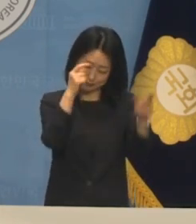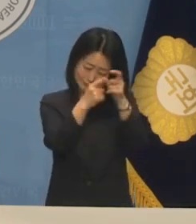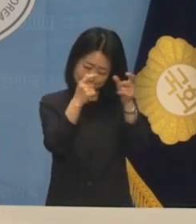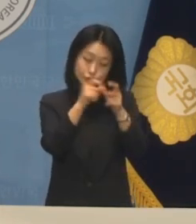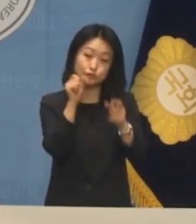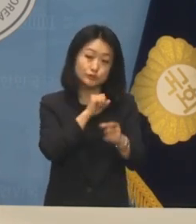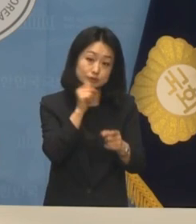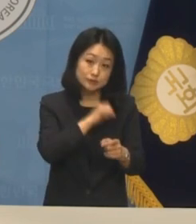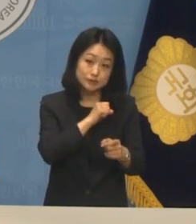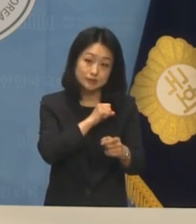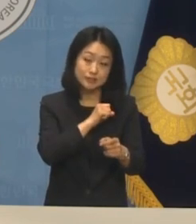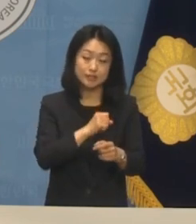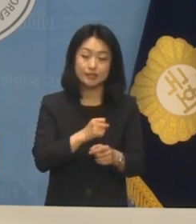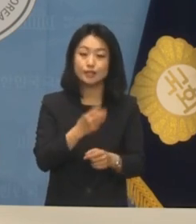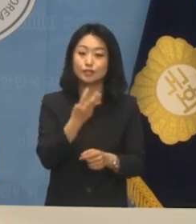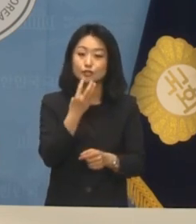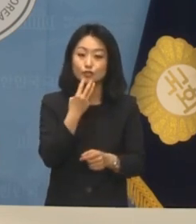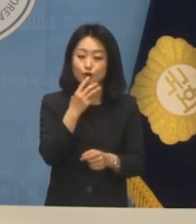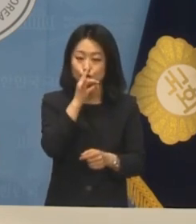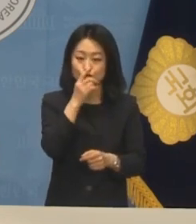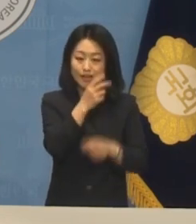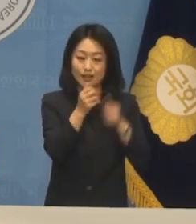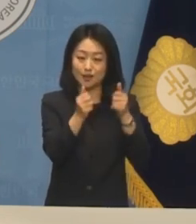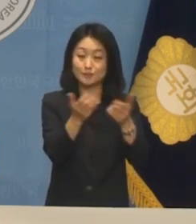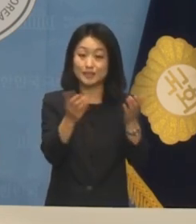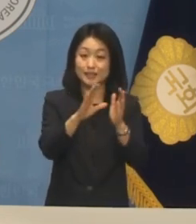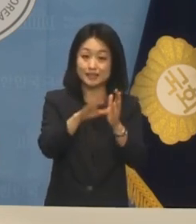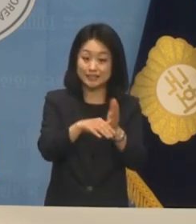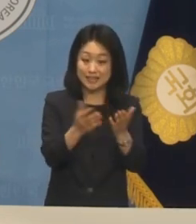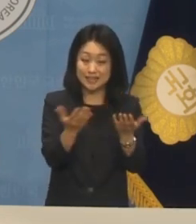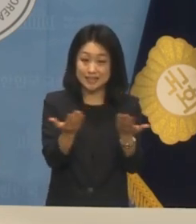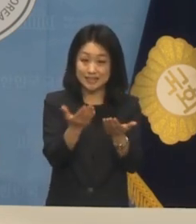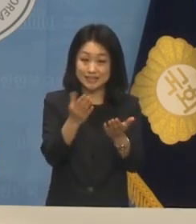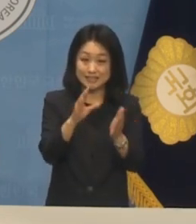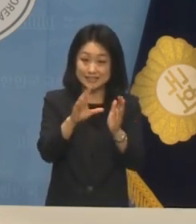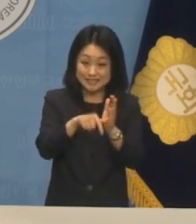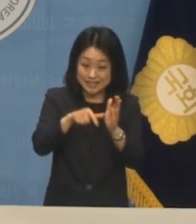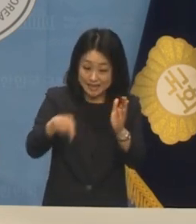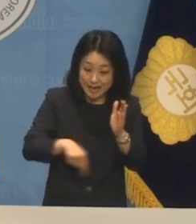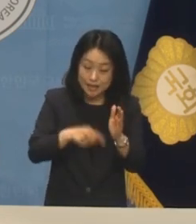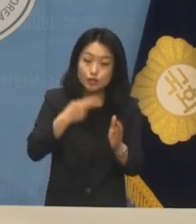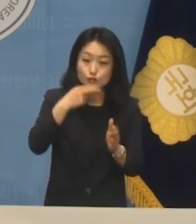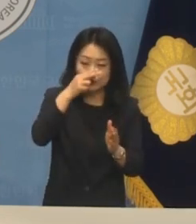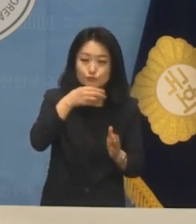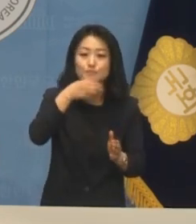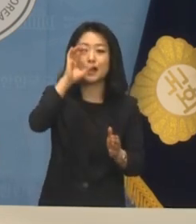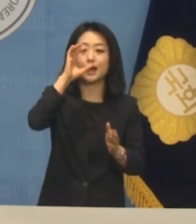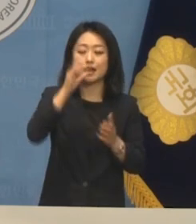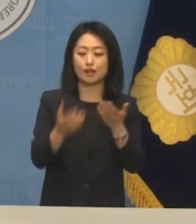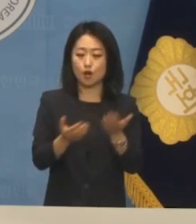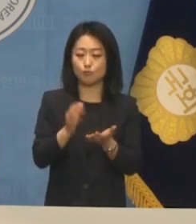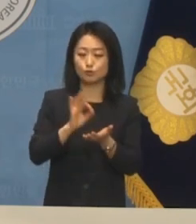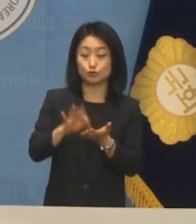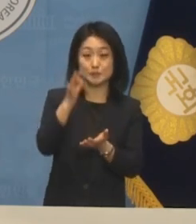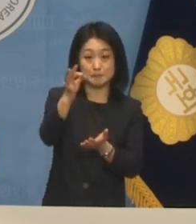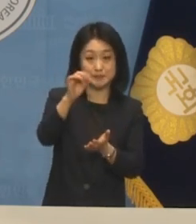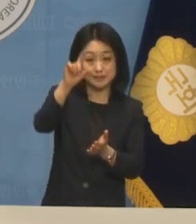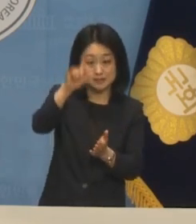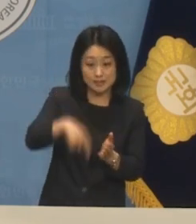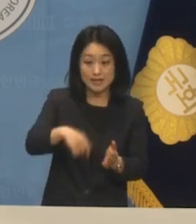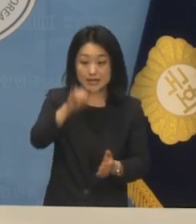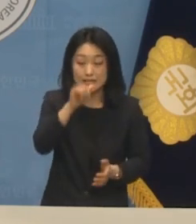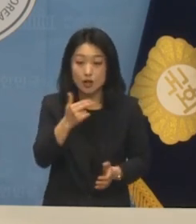대통령이 서울중앙지검장 시절 근무 시간 중 음주를 하고 해당 비용을 업무 추진비로 결제했는지